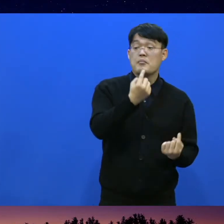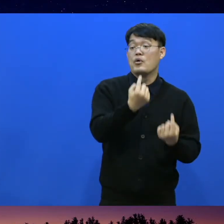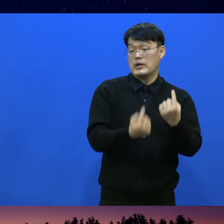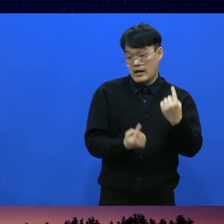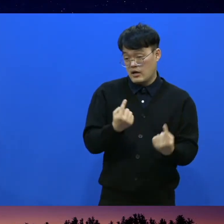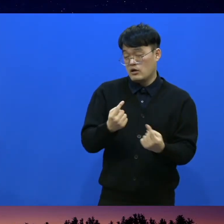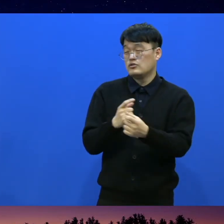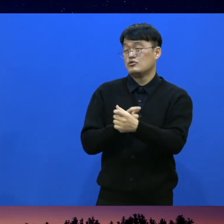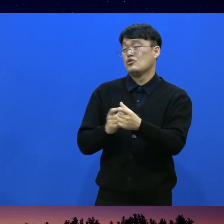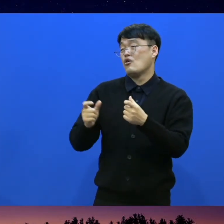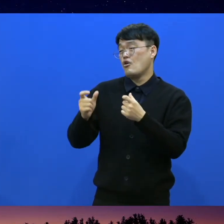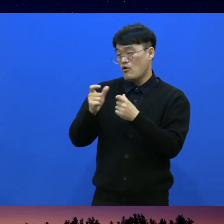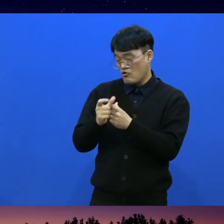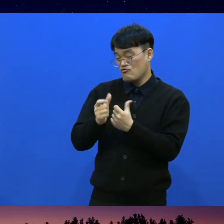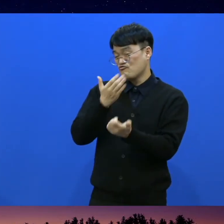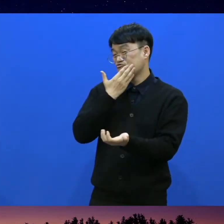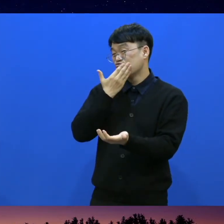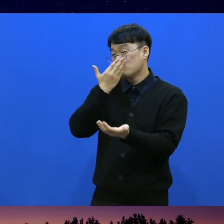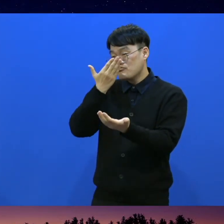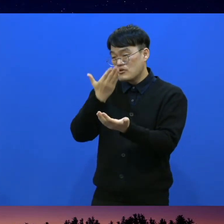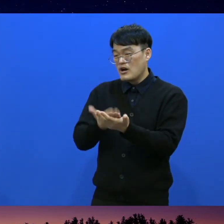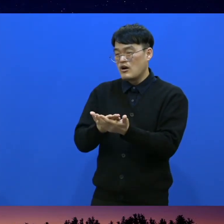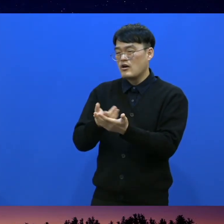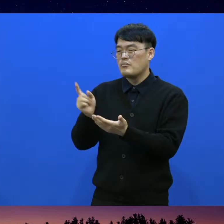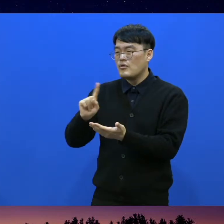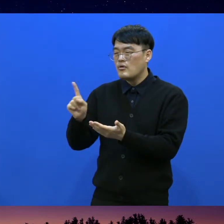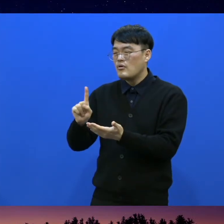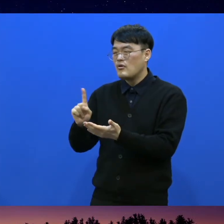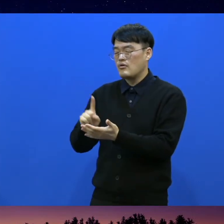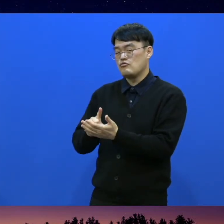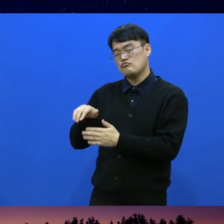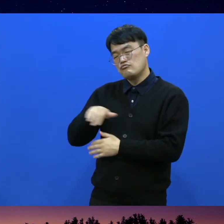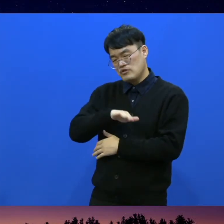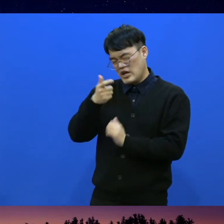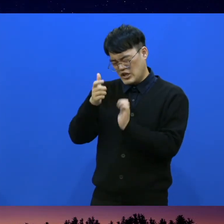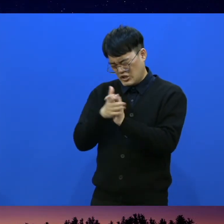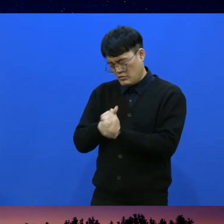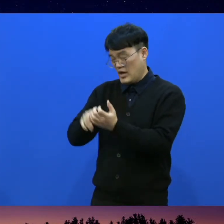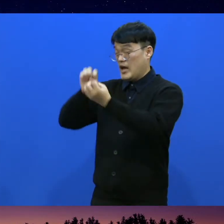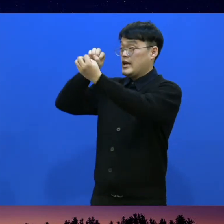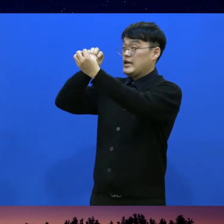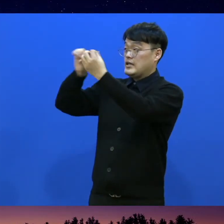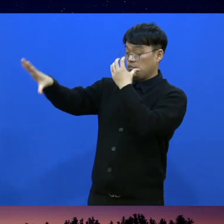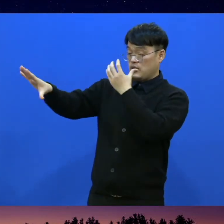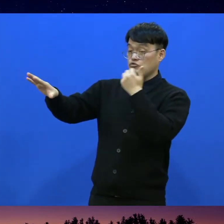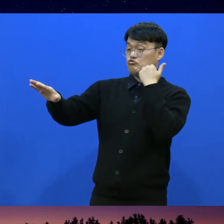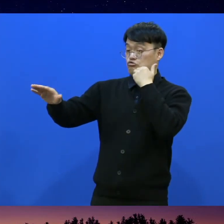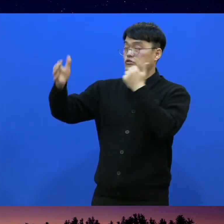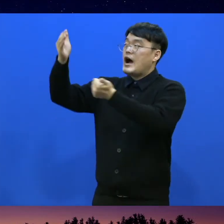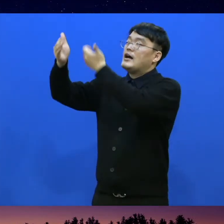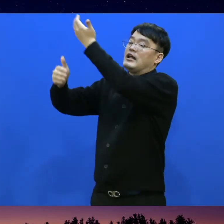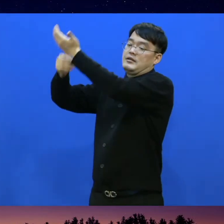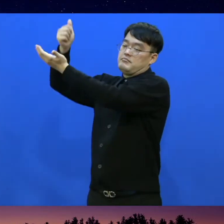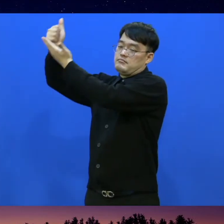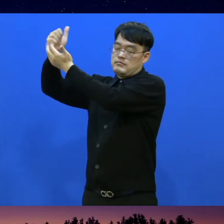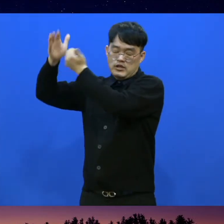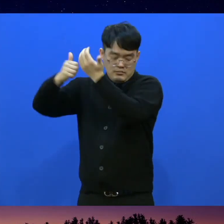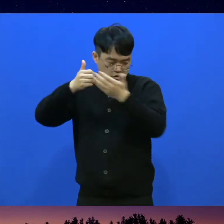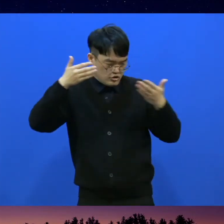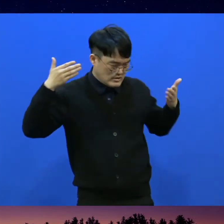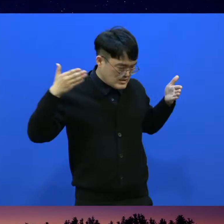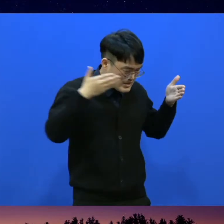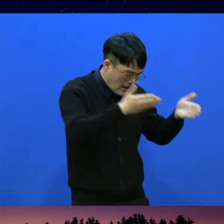몇 배나 비교할 수 없을 정도로 하나님은 우리의 기도에 응답하기를 열심을 다하시고 기다리고 계시는